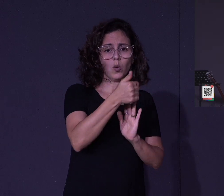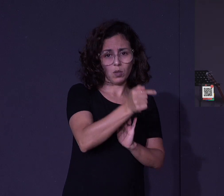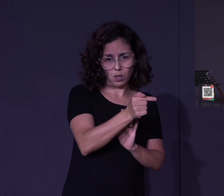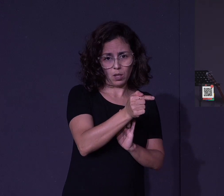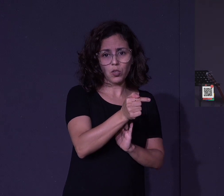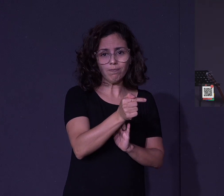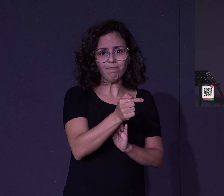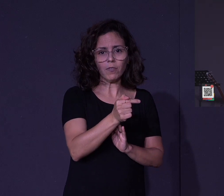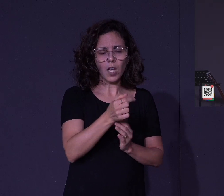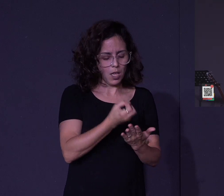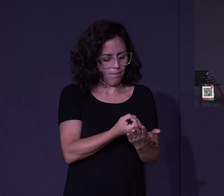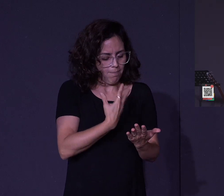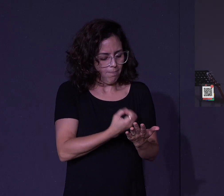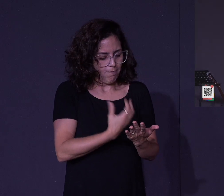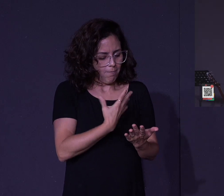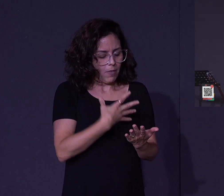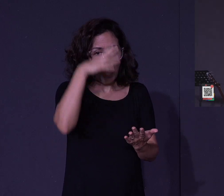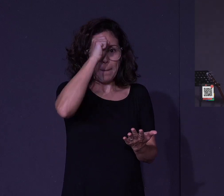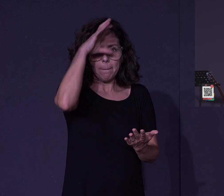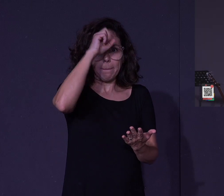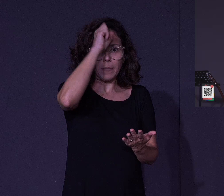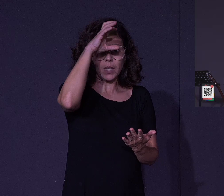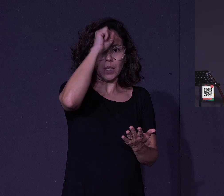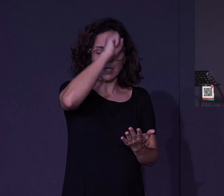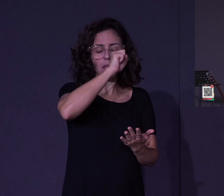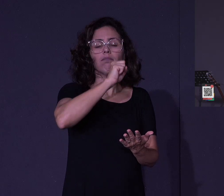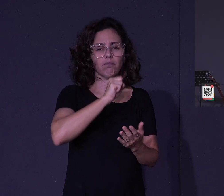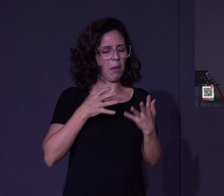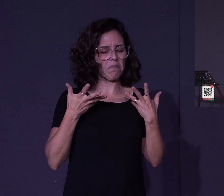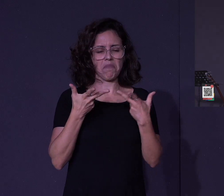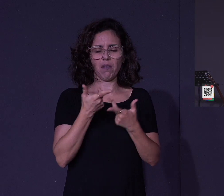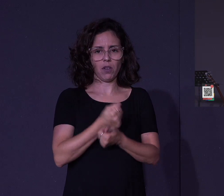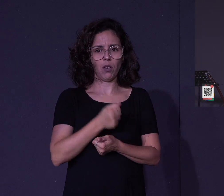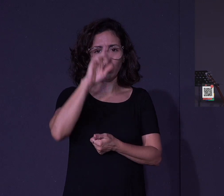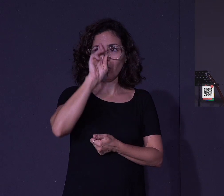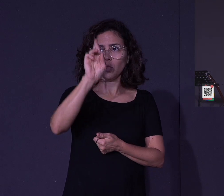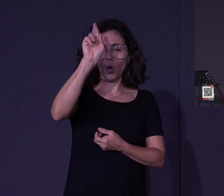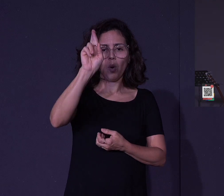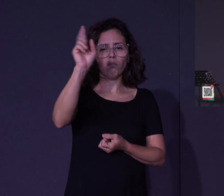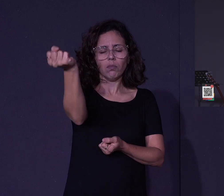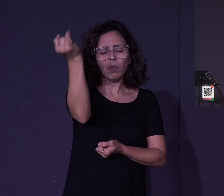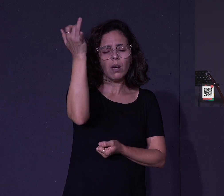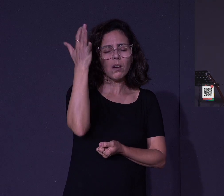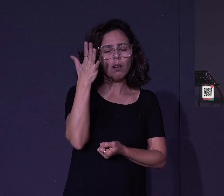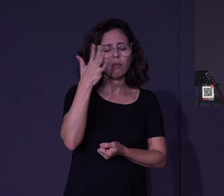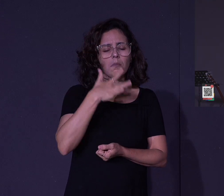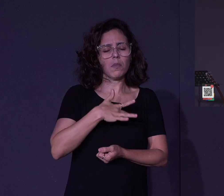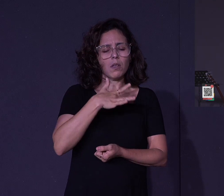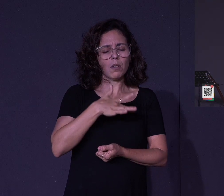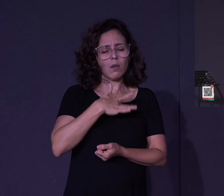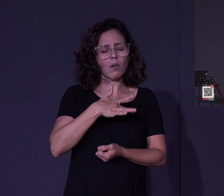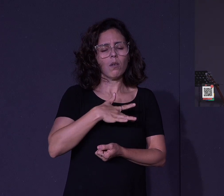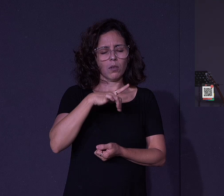a minha e para a sua vida. Que o Senhor, por bondade, graça e misericórdia, revele a sua palavra ao meu e